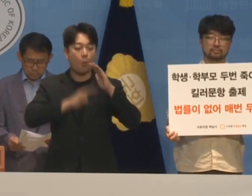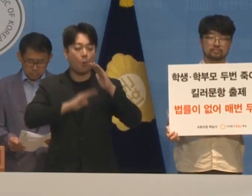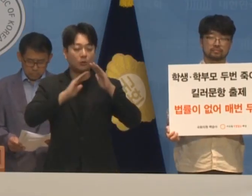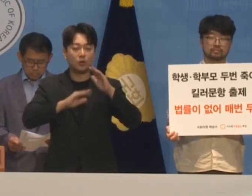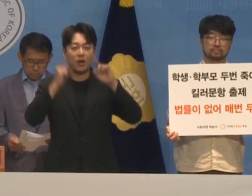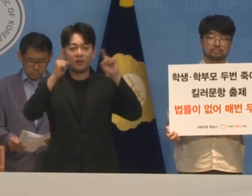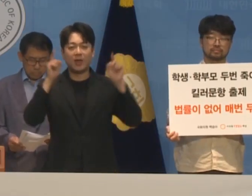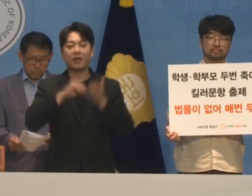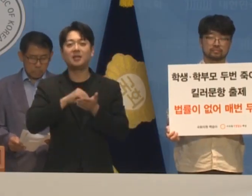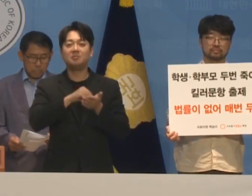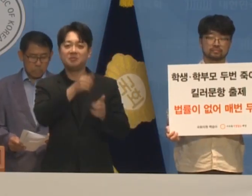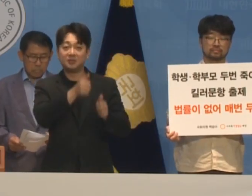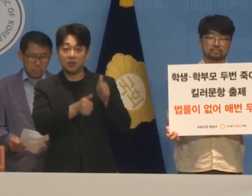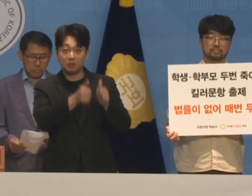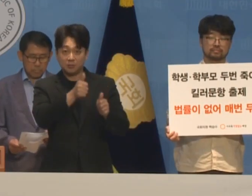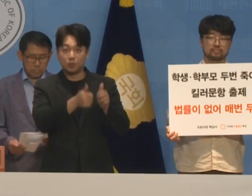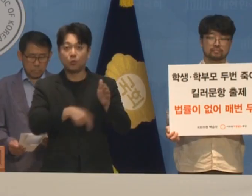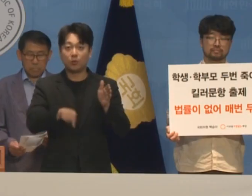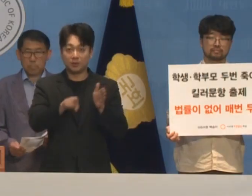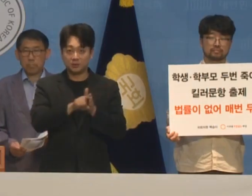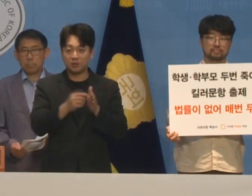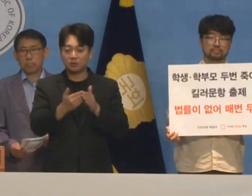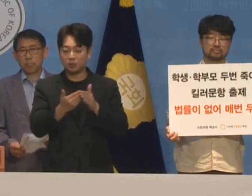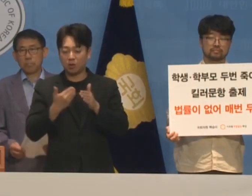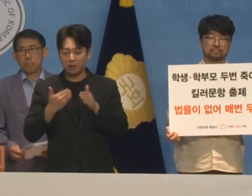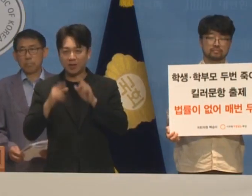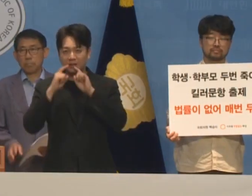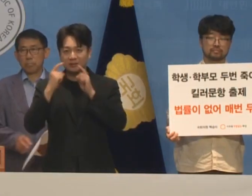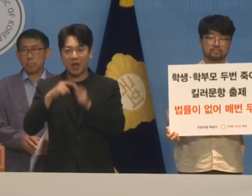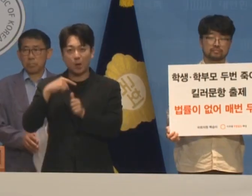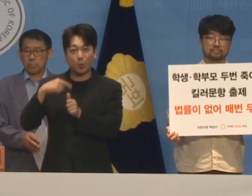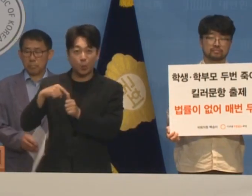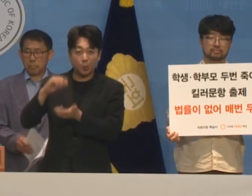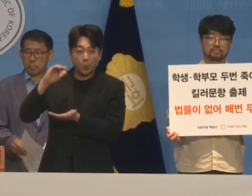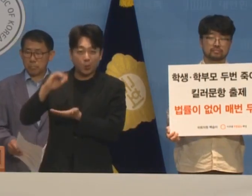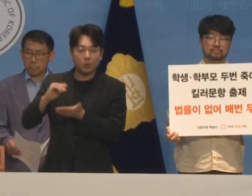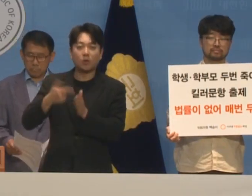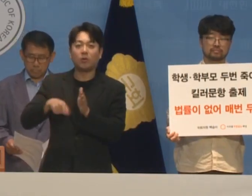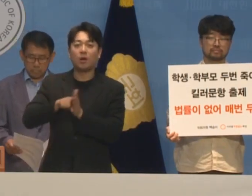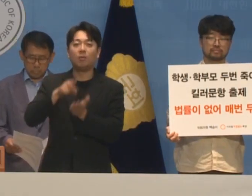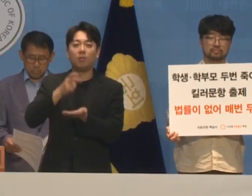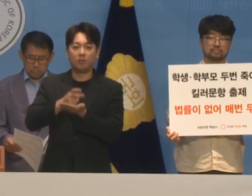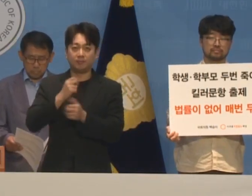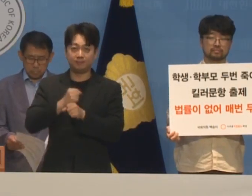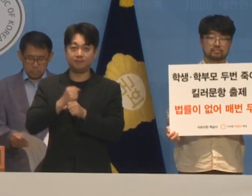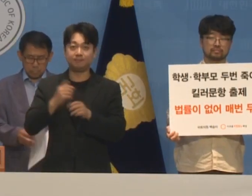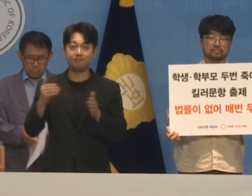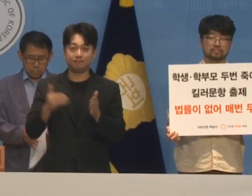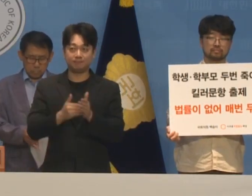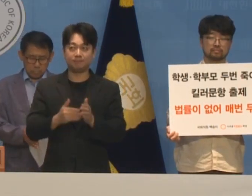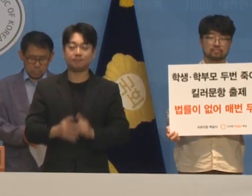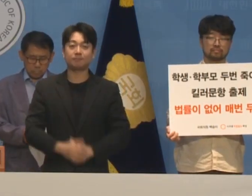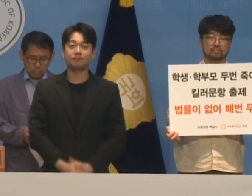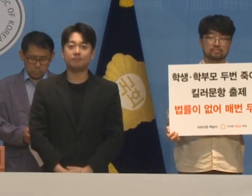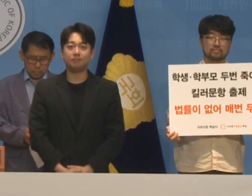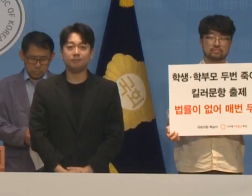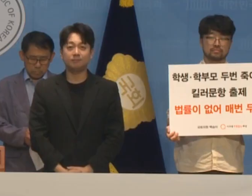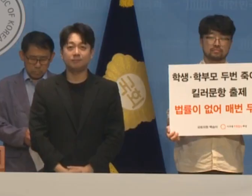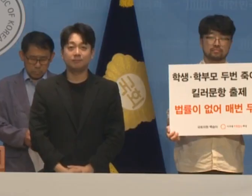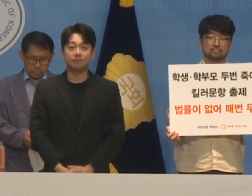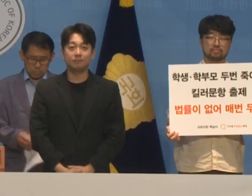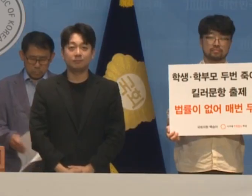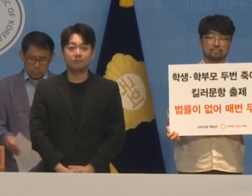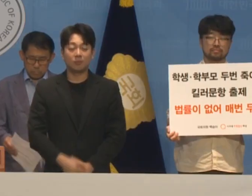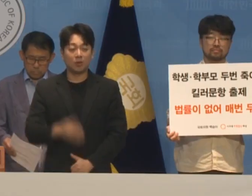위해 선행교육규제법 개정안을 발의하였습니다. 최근 몇 년간의 수능과